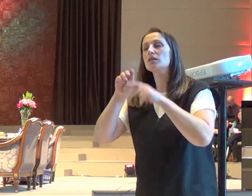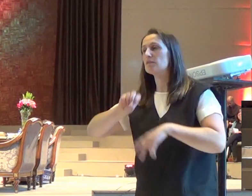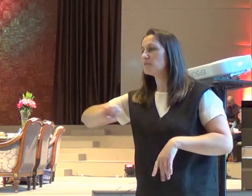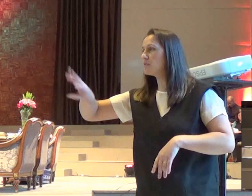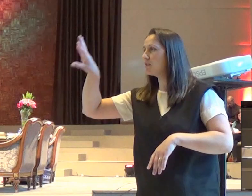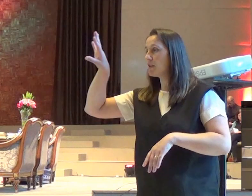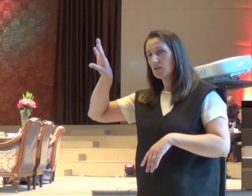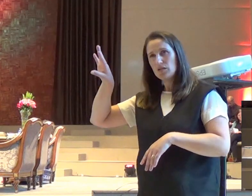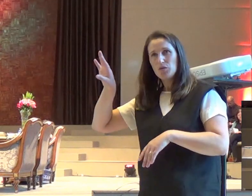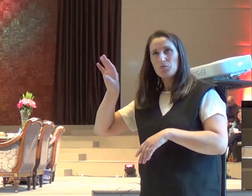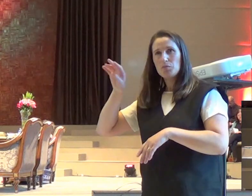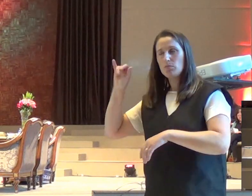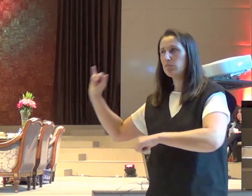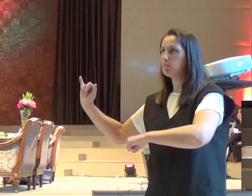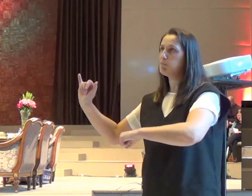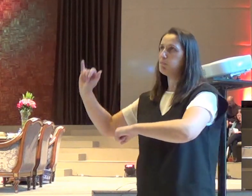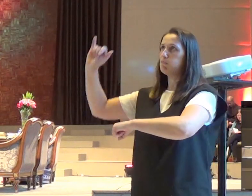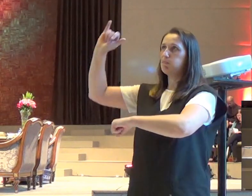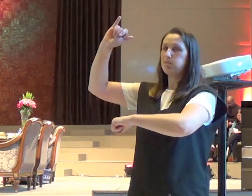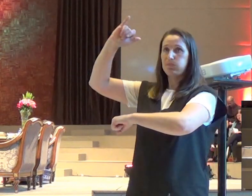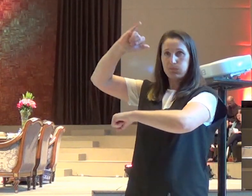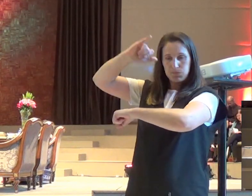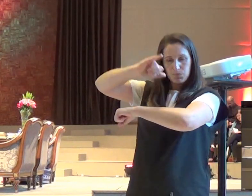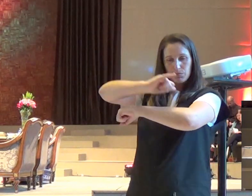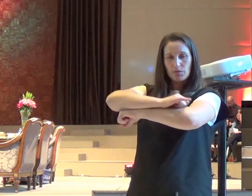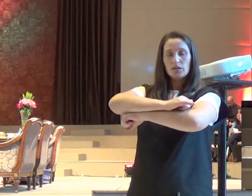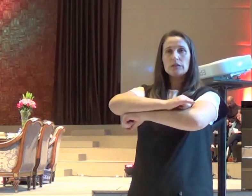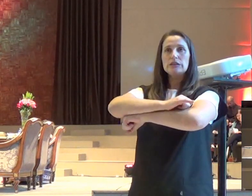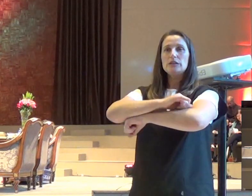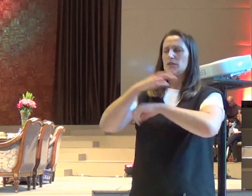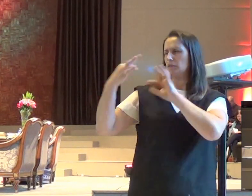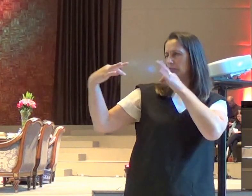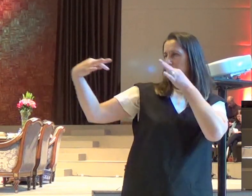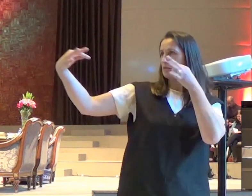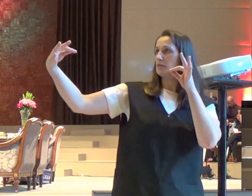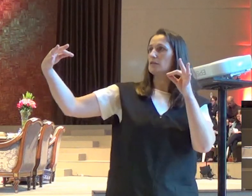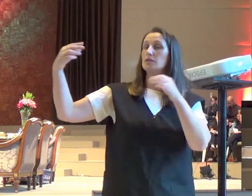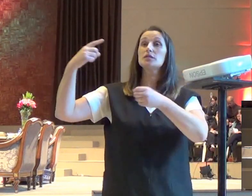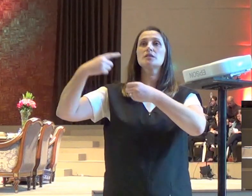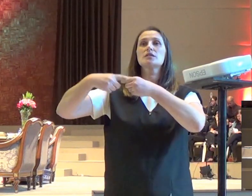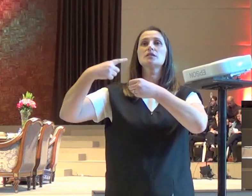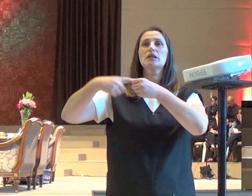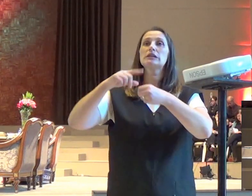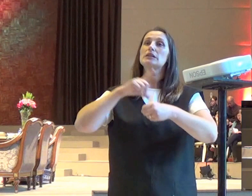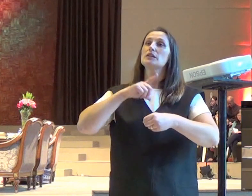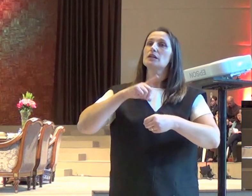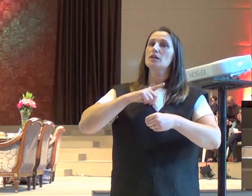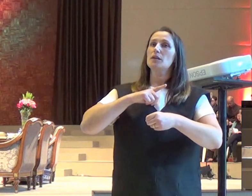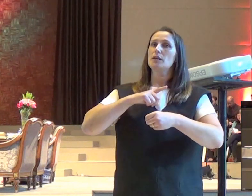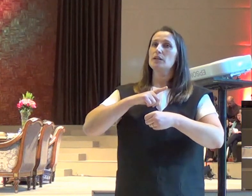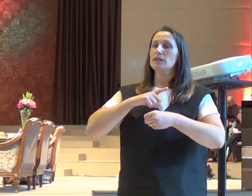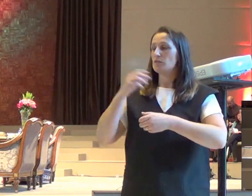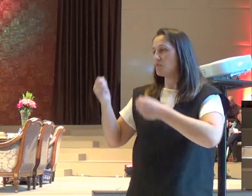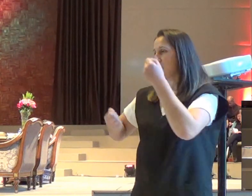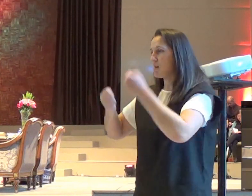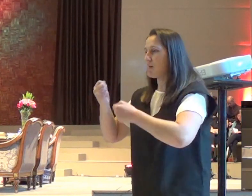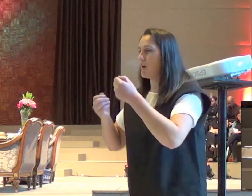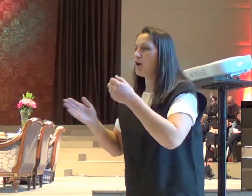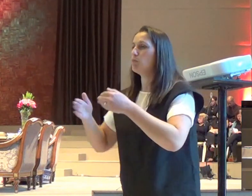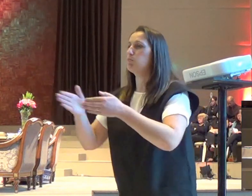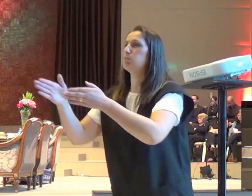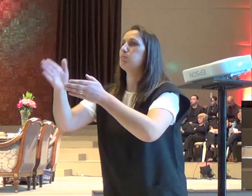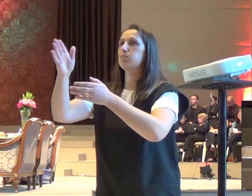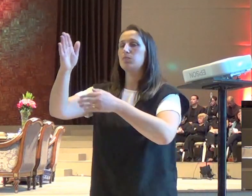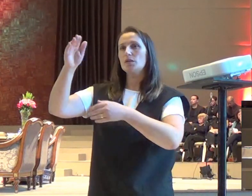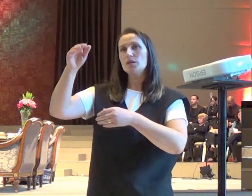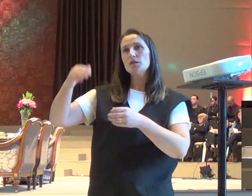correndo para ir para o aeroporto, eu tinha horário, estávamos distante da cidade, tínhamos que pegar uma viagem ainda, pegar um carro, fazer